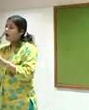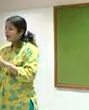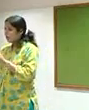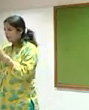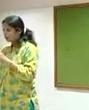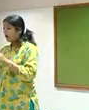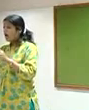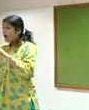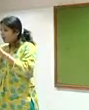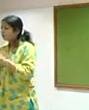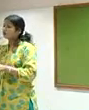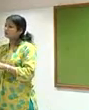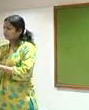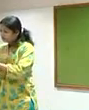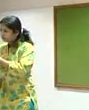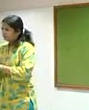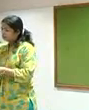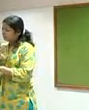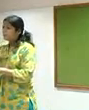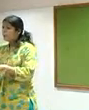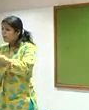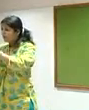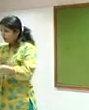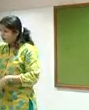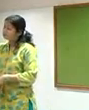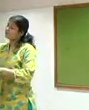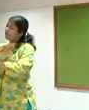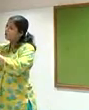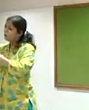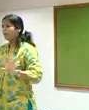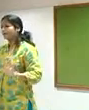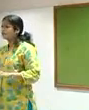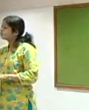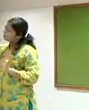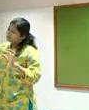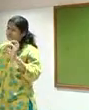बिकम्स अ प्रोहिबिटेड ग्राउंड. इक्वालिटी ऑफ ट्रीटमेंट, इक्वालिटी ऑफ आउटकम, फॉर्मल एंड सब्सटैंटिव इक्वालिटी